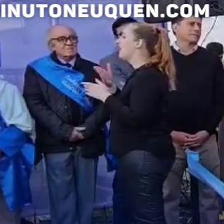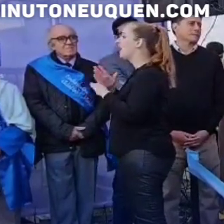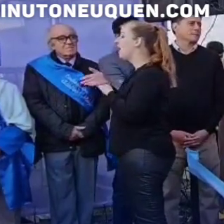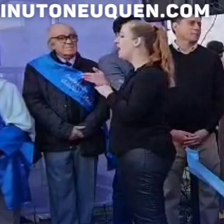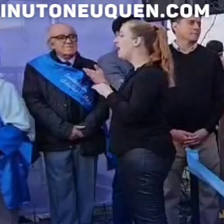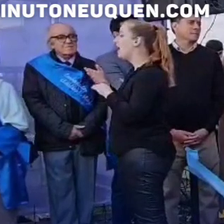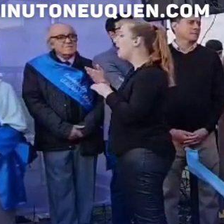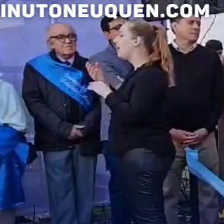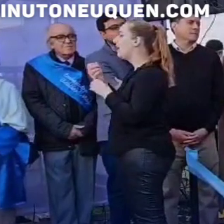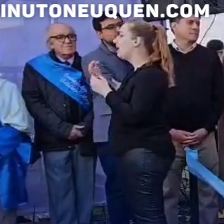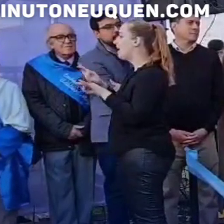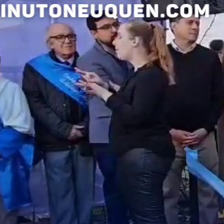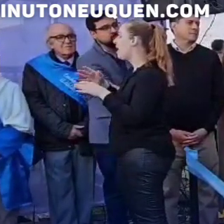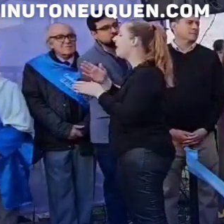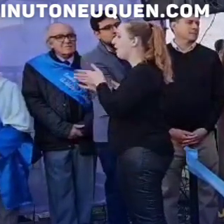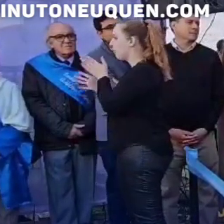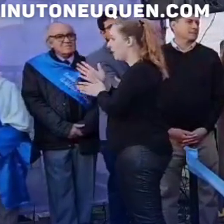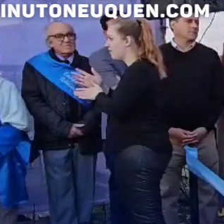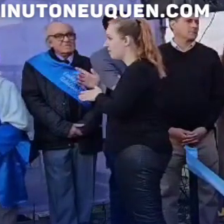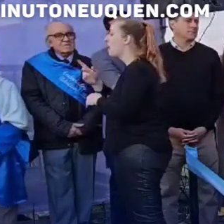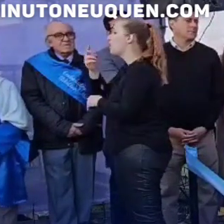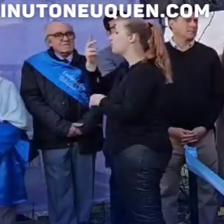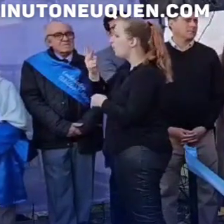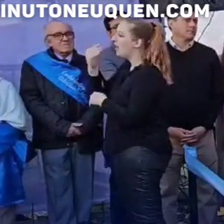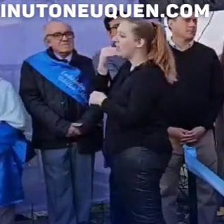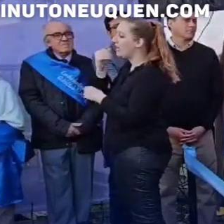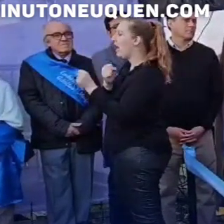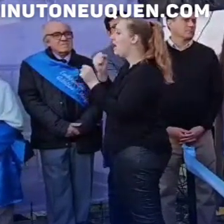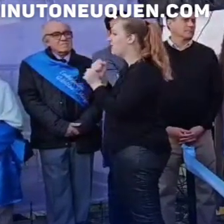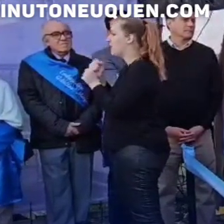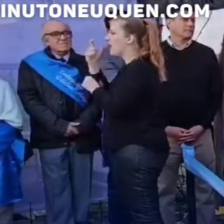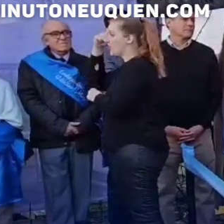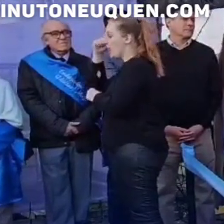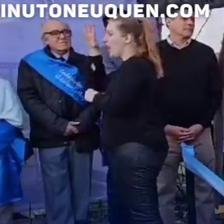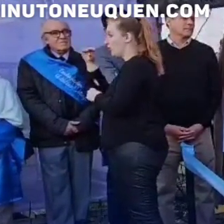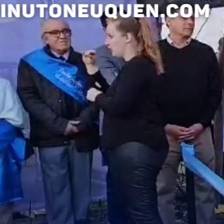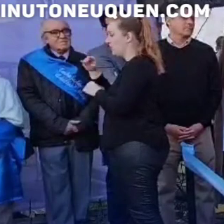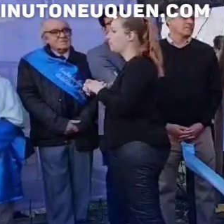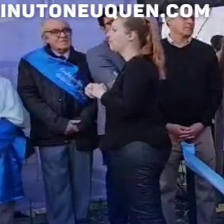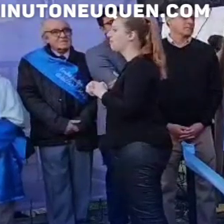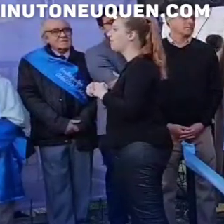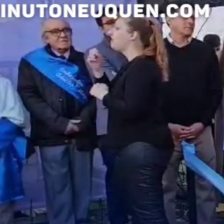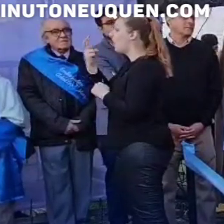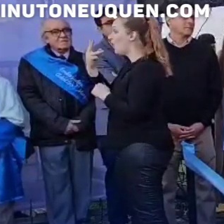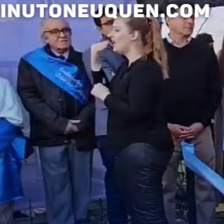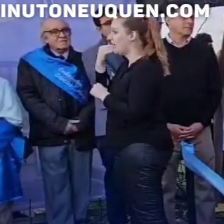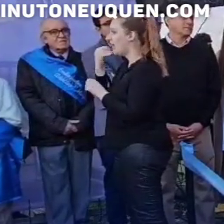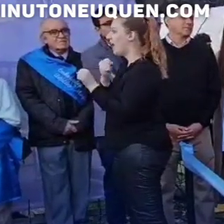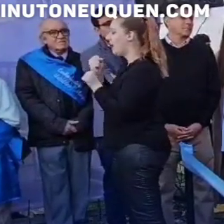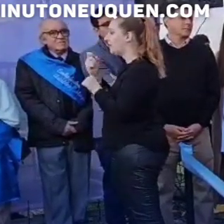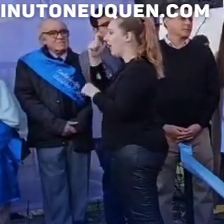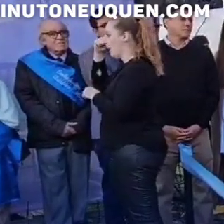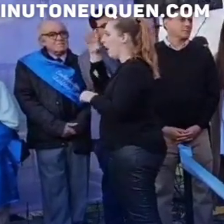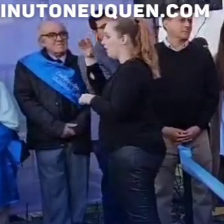horario? De 14 a 20 horas, a 22, de 2, de 14 a 22 horas, entrada